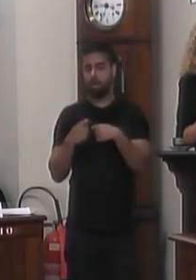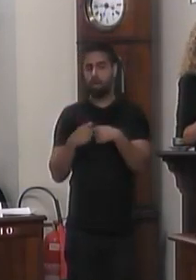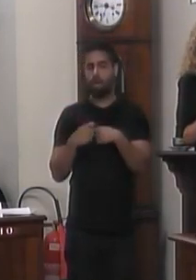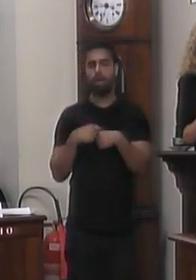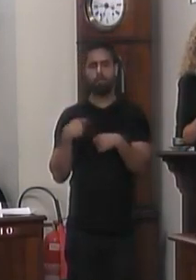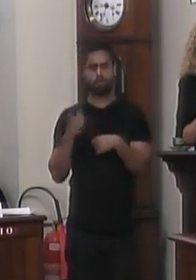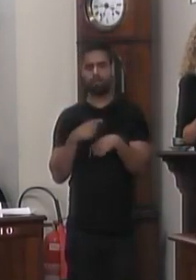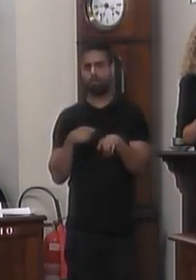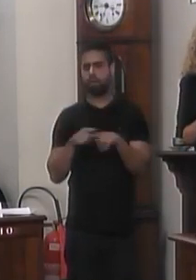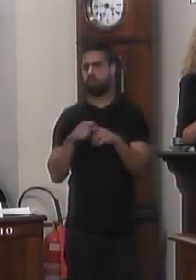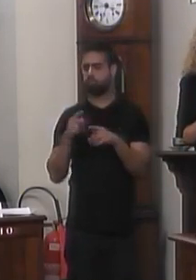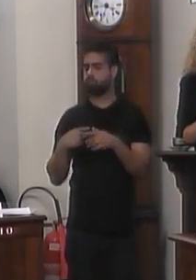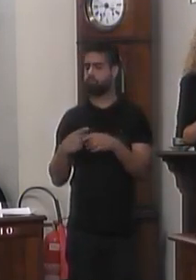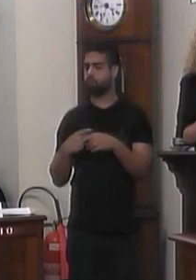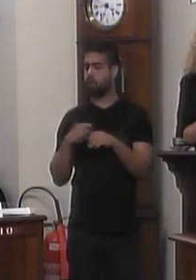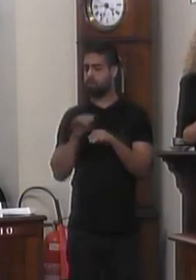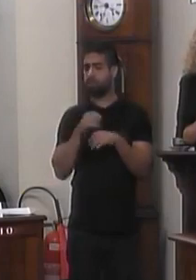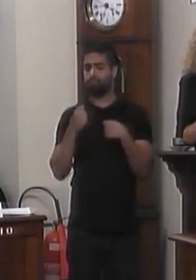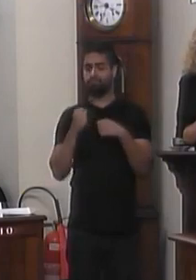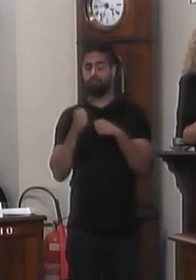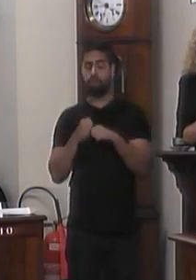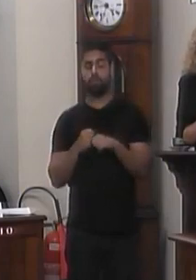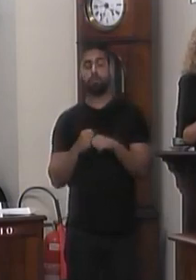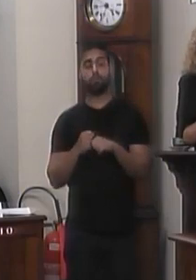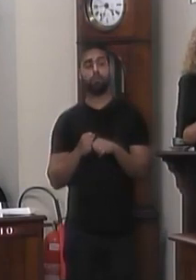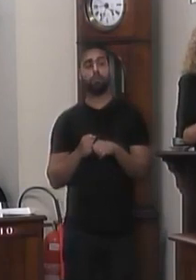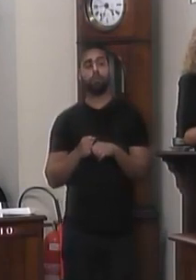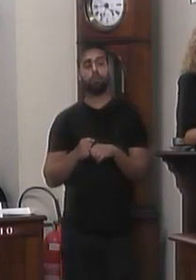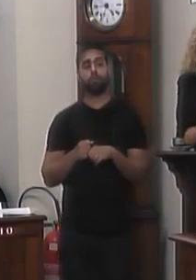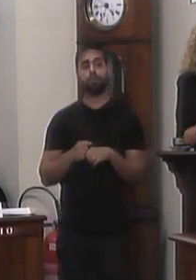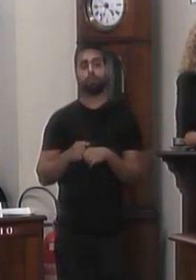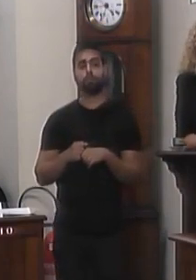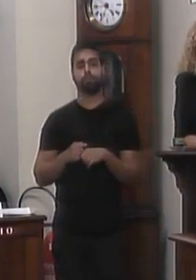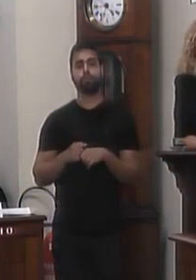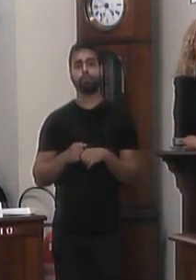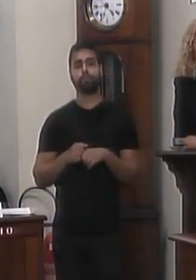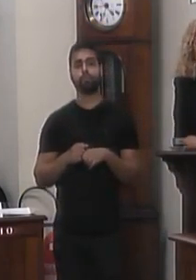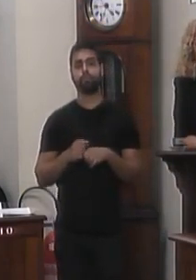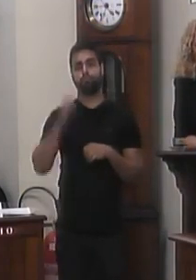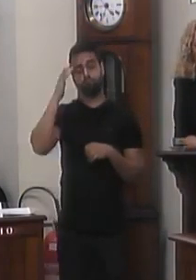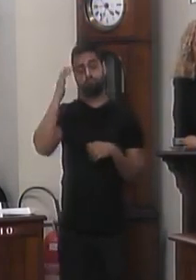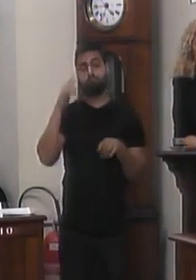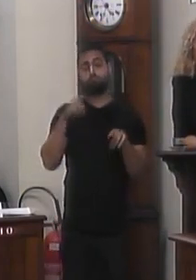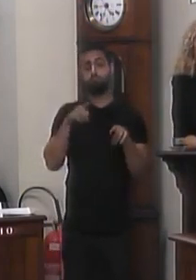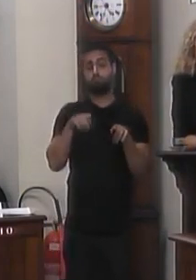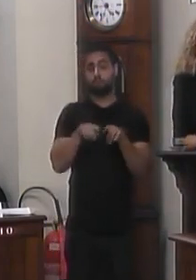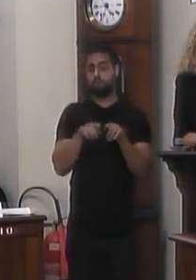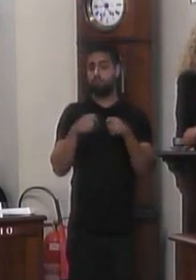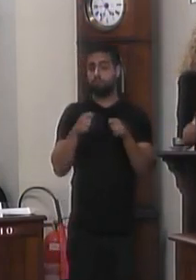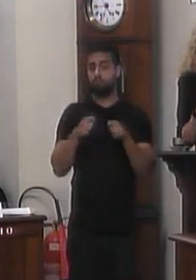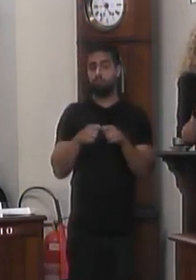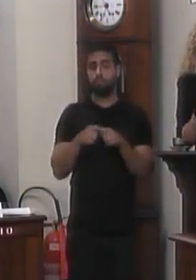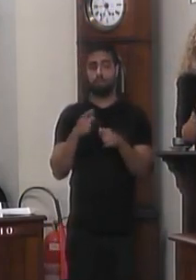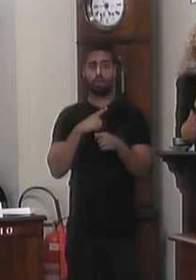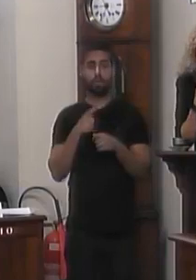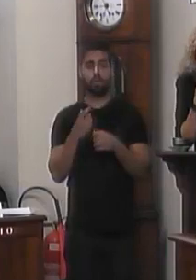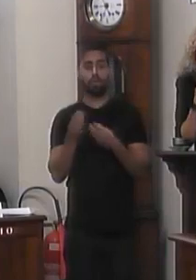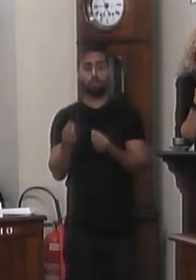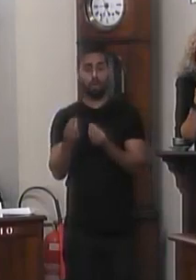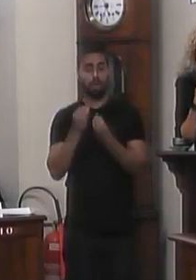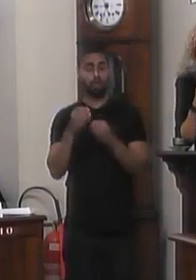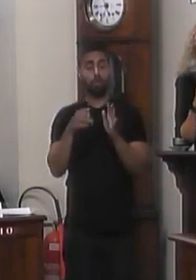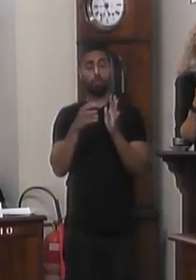teve à disposição, eu acho que a gente tem que, de qualquer forma, aí, estar participando dessa também.